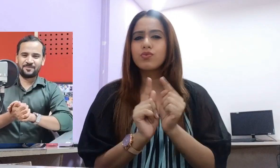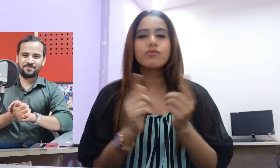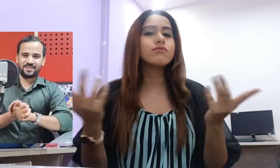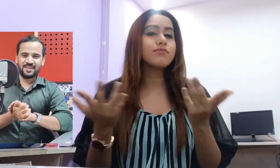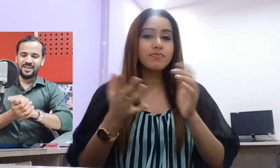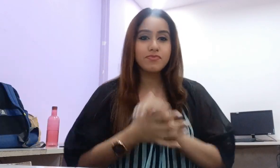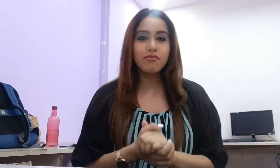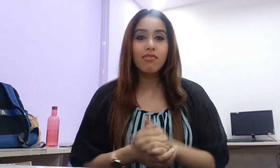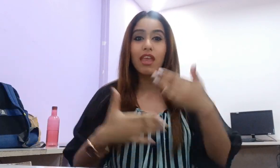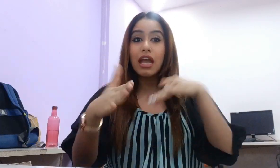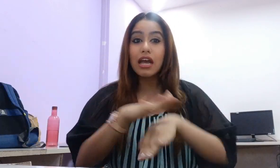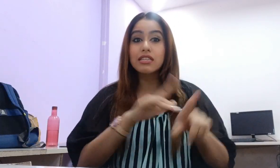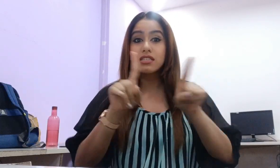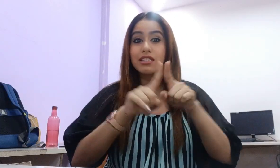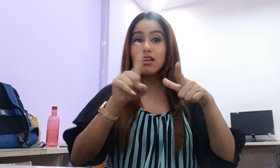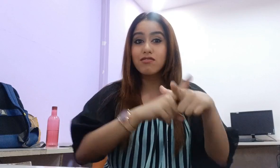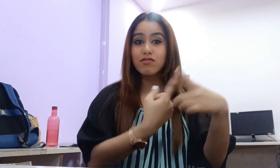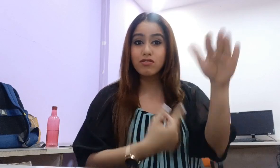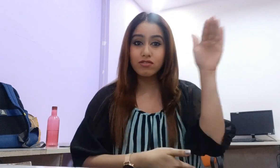होता है।